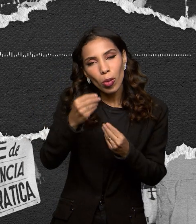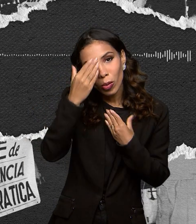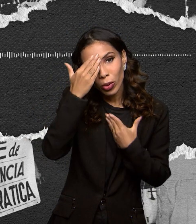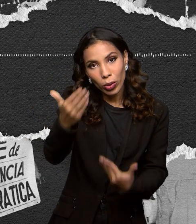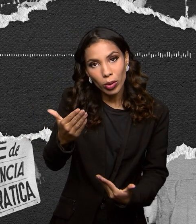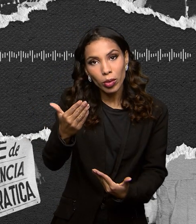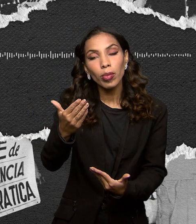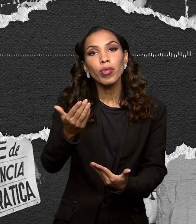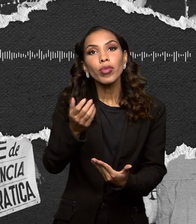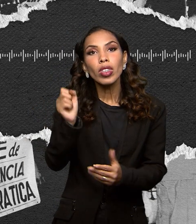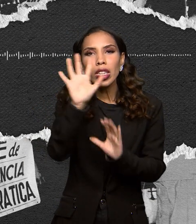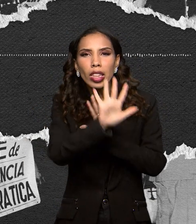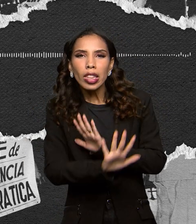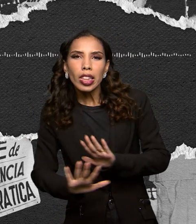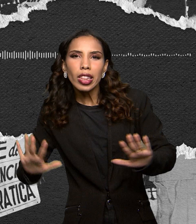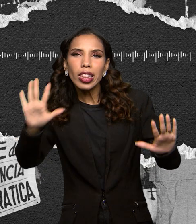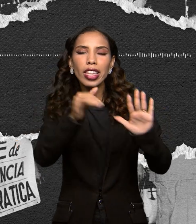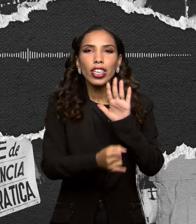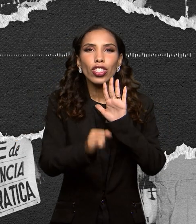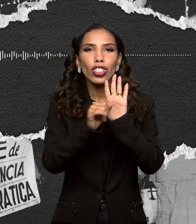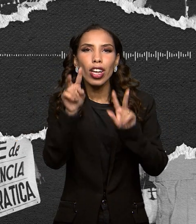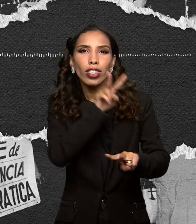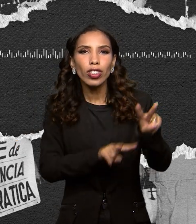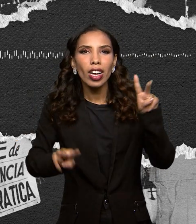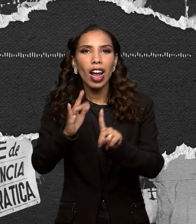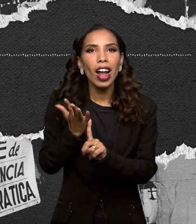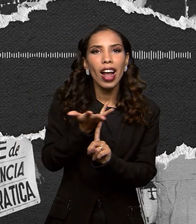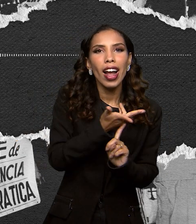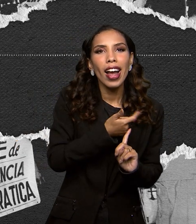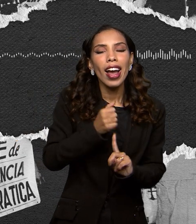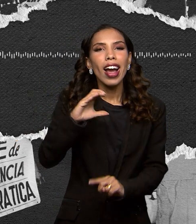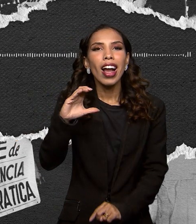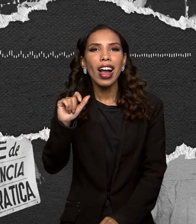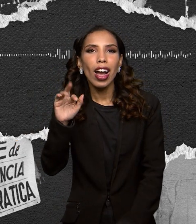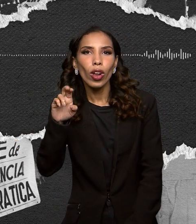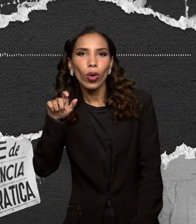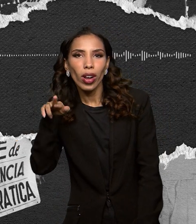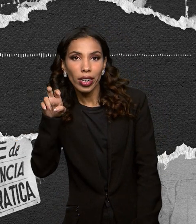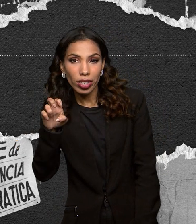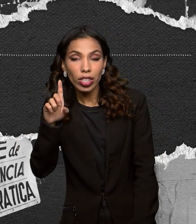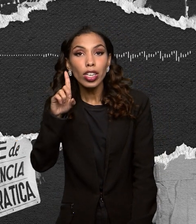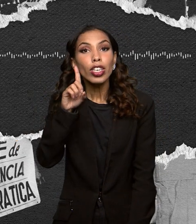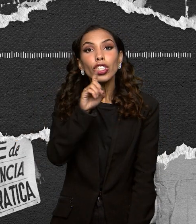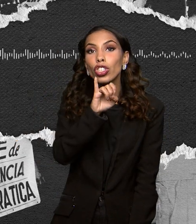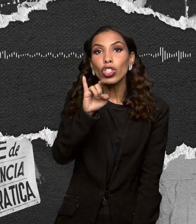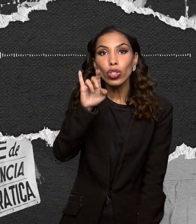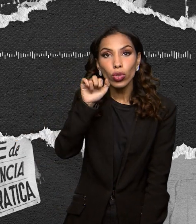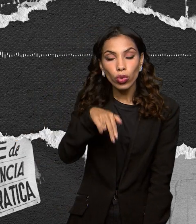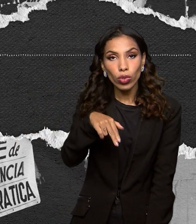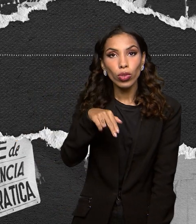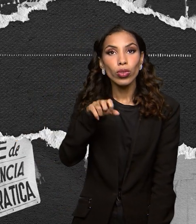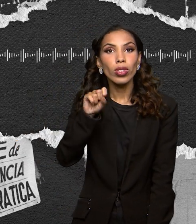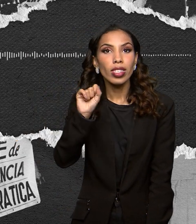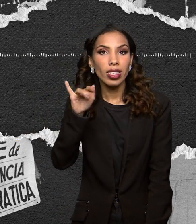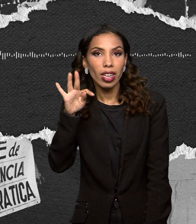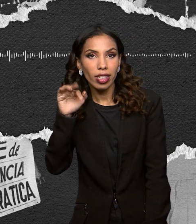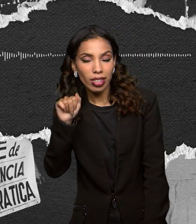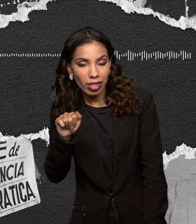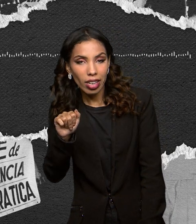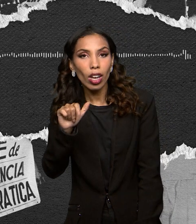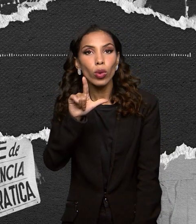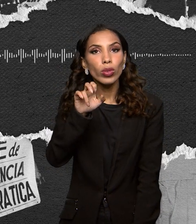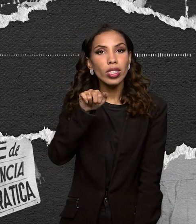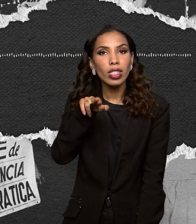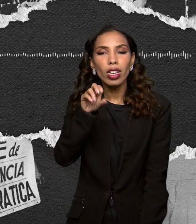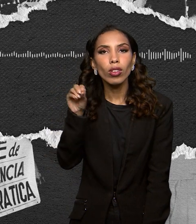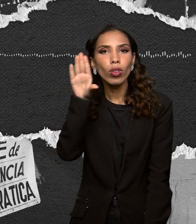a identidade visual e a arte são assinadas pela Caroline Ramos. Dilson Santa Fé e Luciano Barroso fazem a